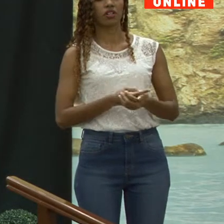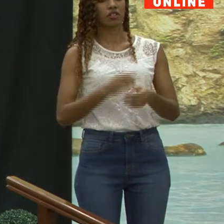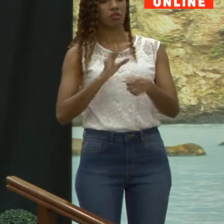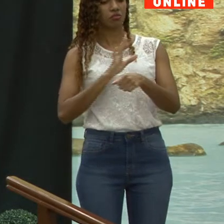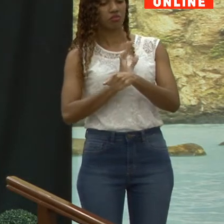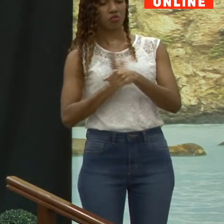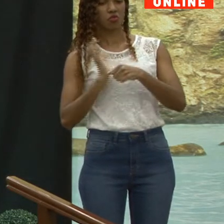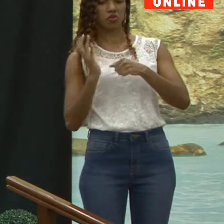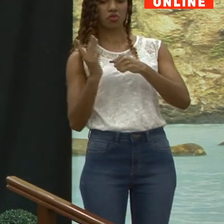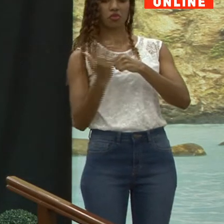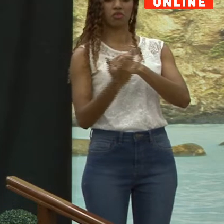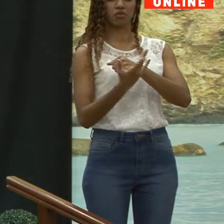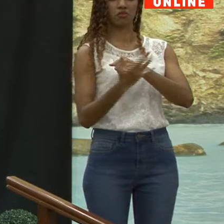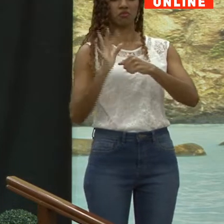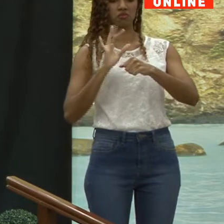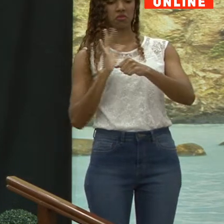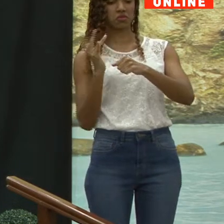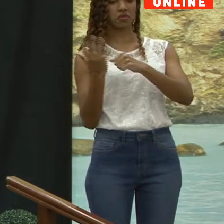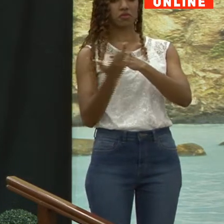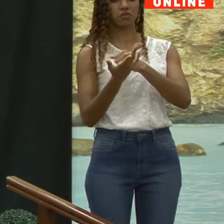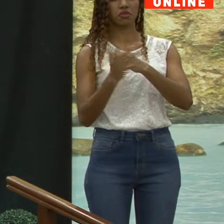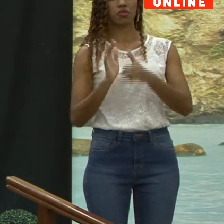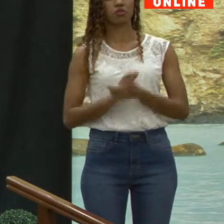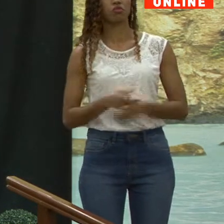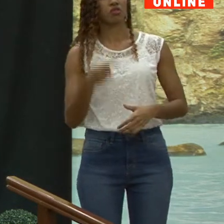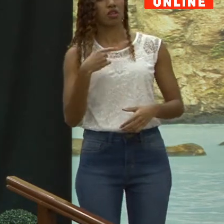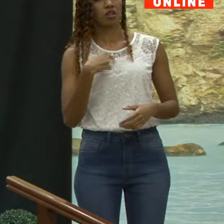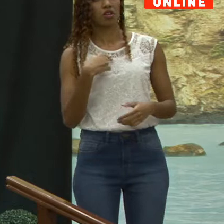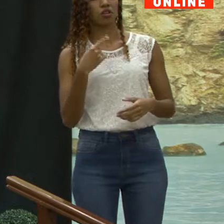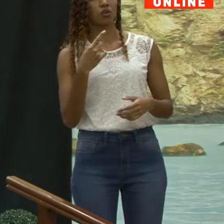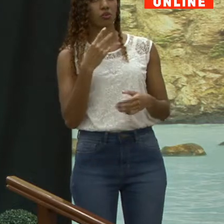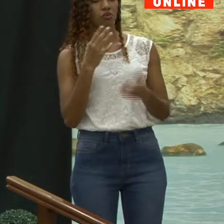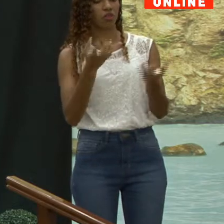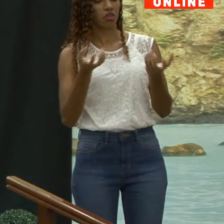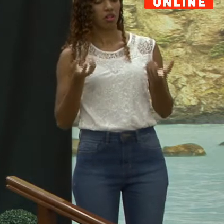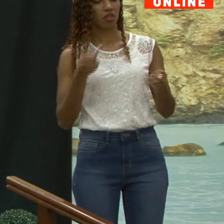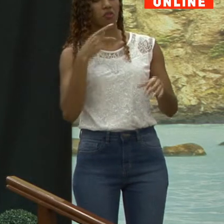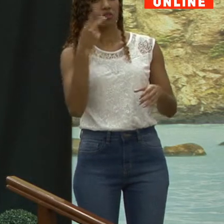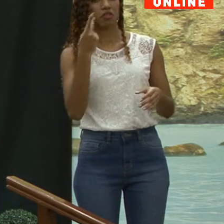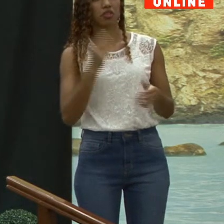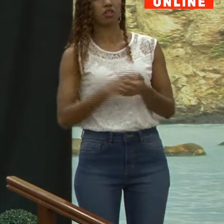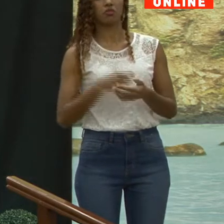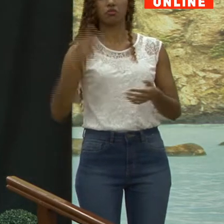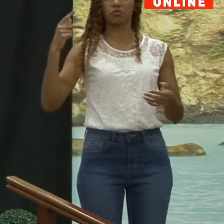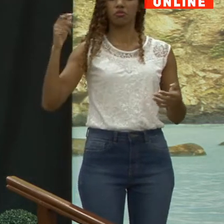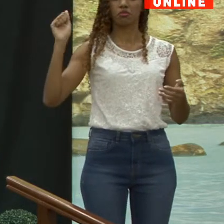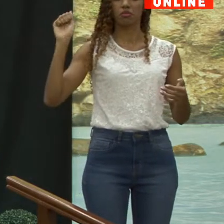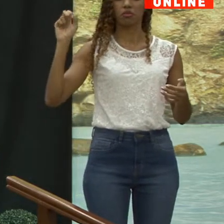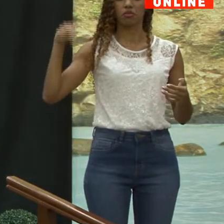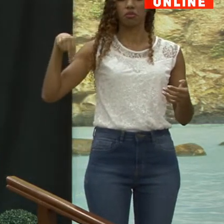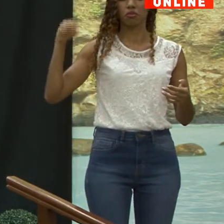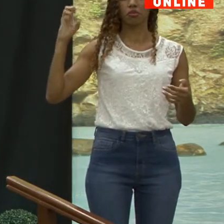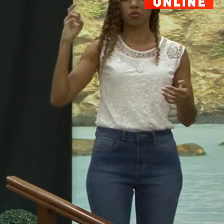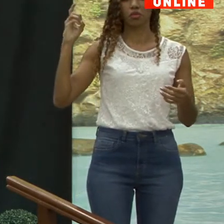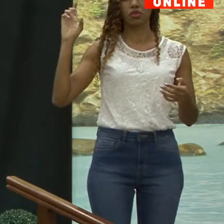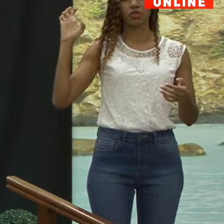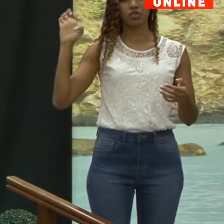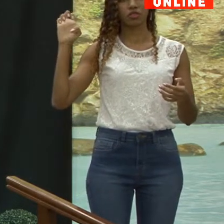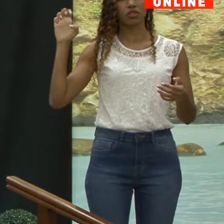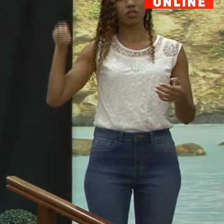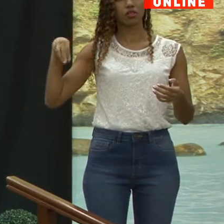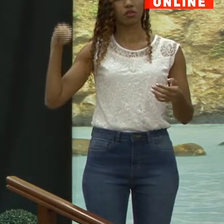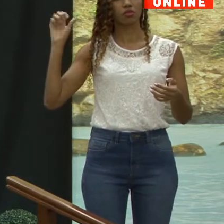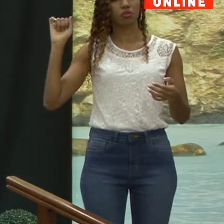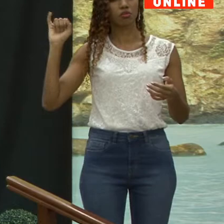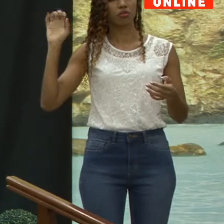pandemia. Eu quero falar de pandemia, mas de uma forma totalmente diferente, de uma forma bíblica. O Senhor nos